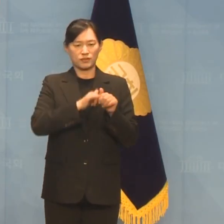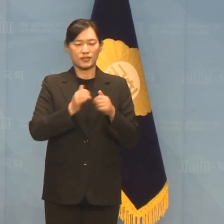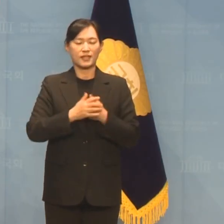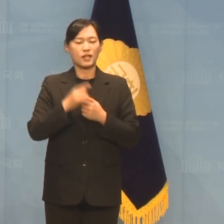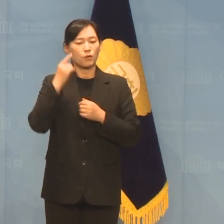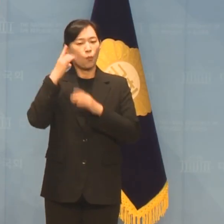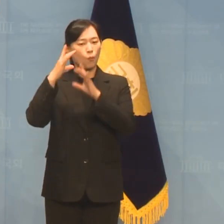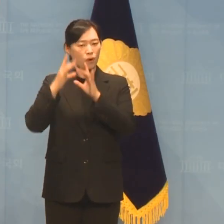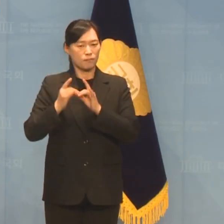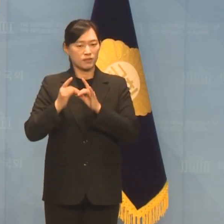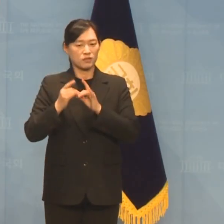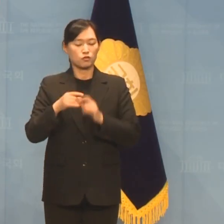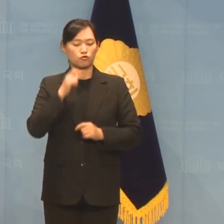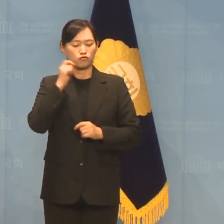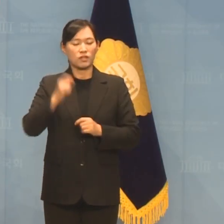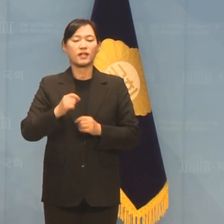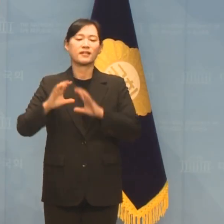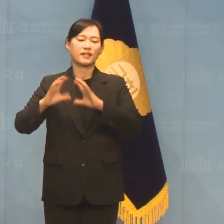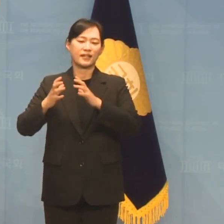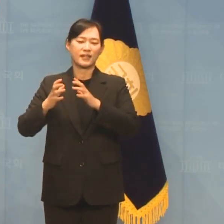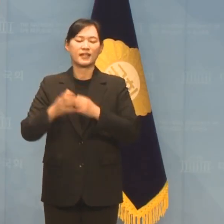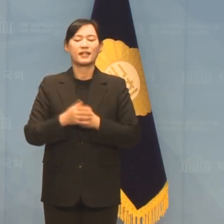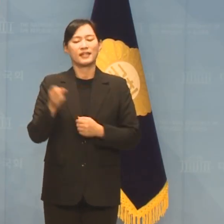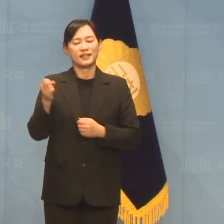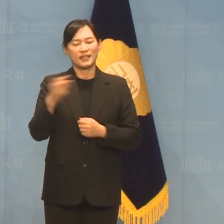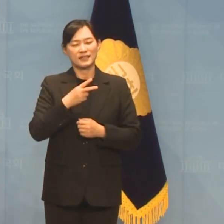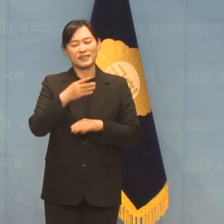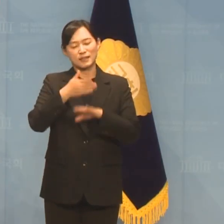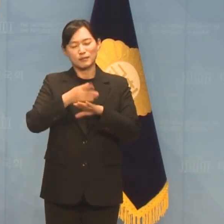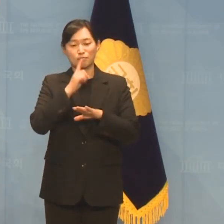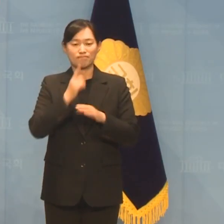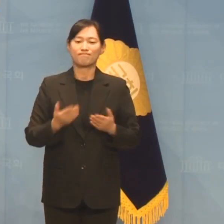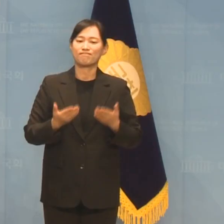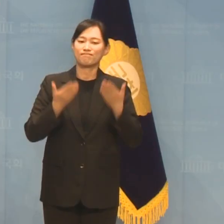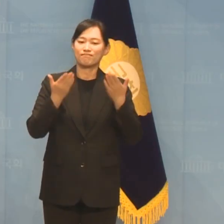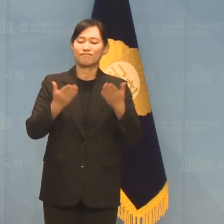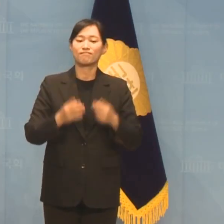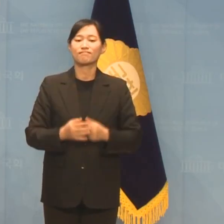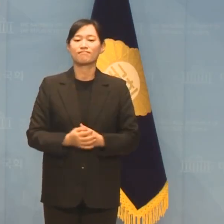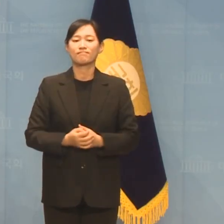동감해준 우크라이나 당국에 다시 한번 감사의 말씀을 전합니다.